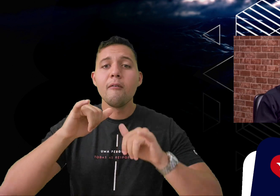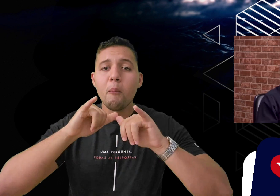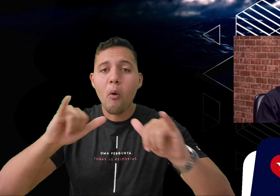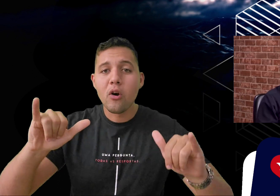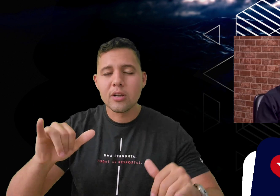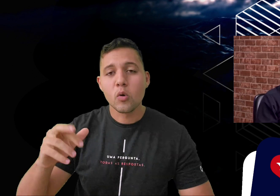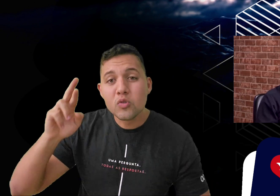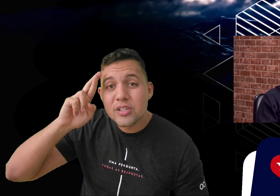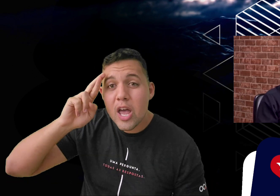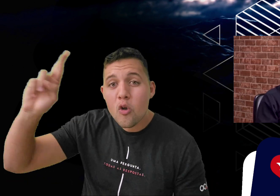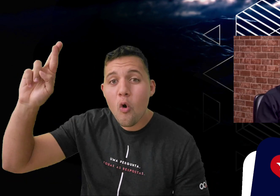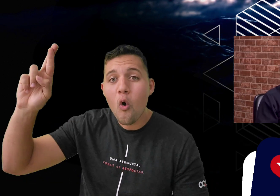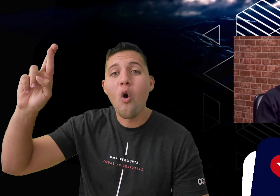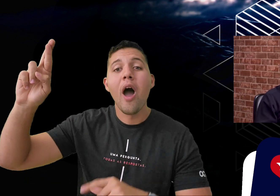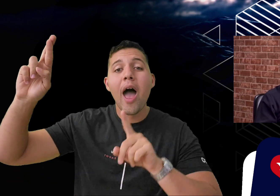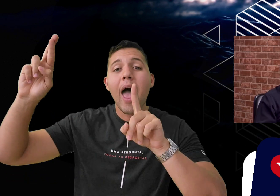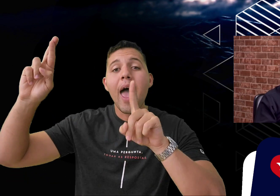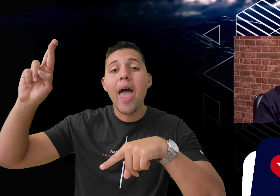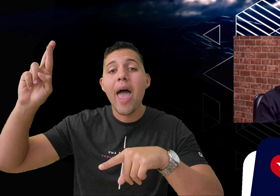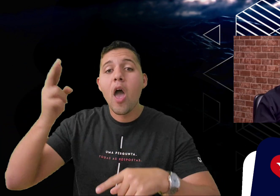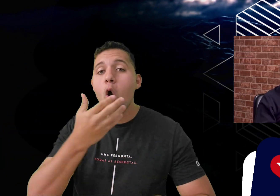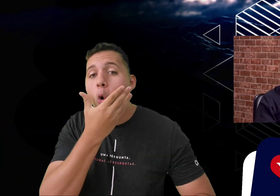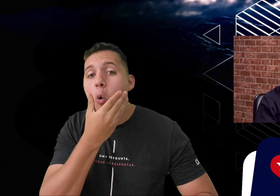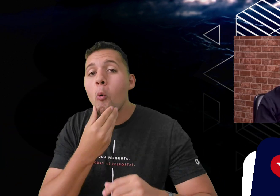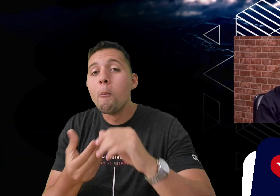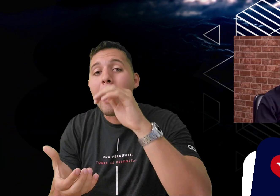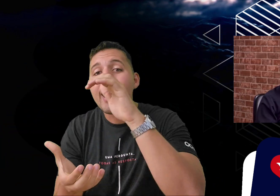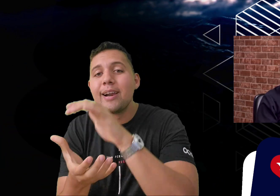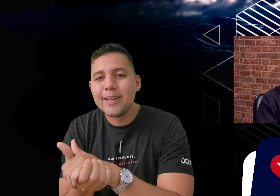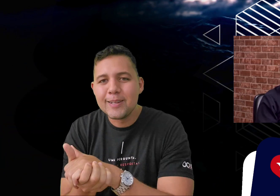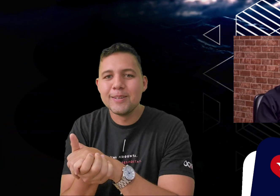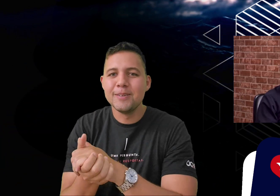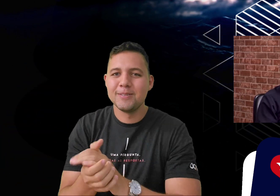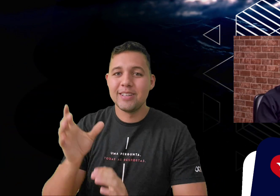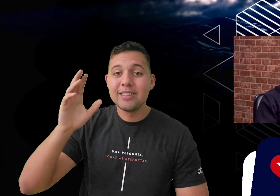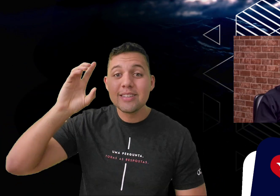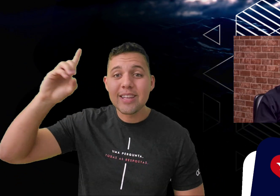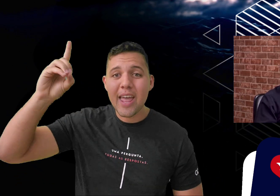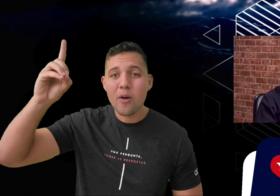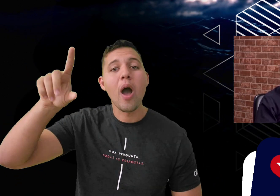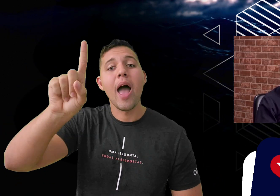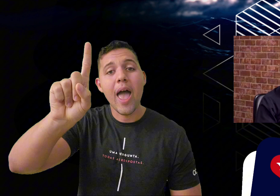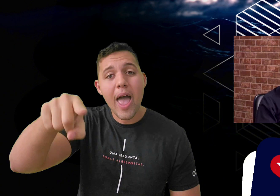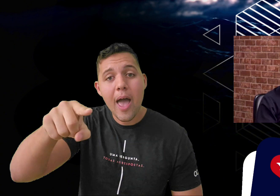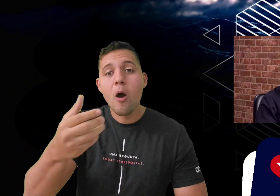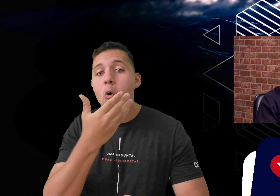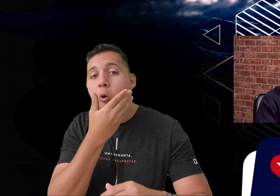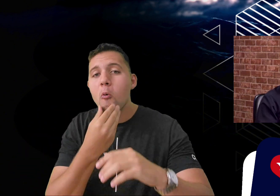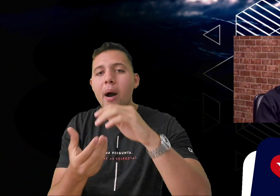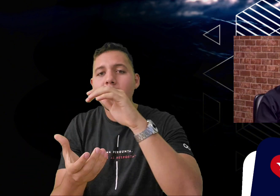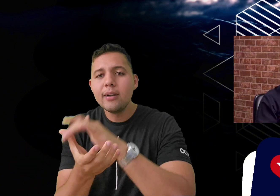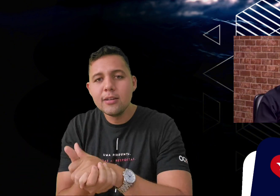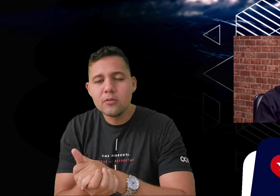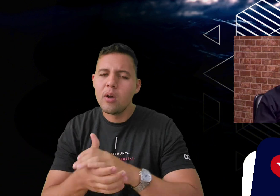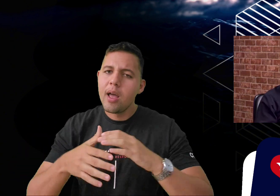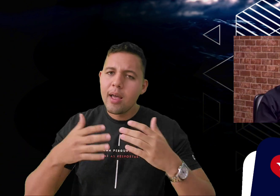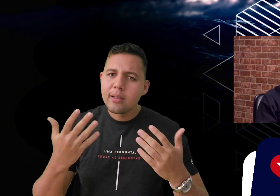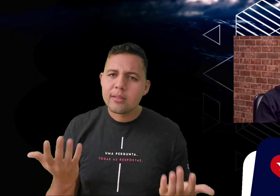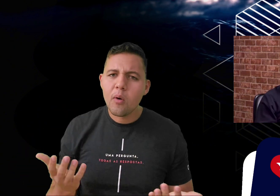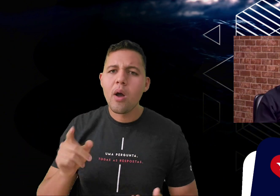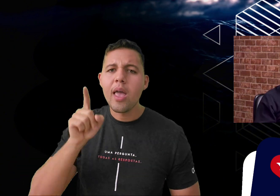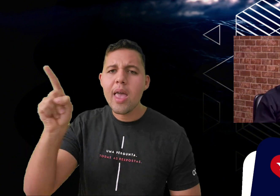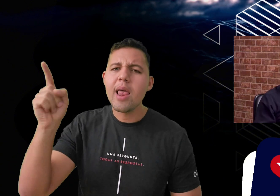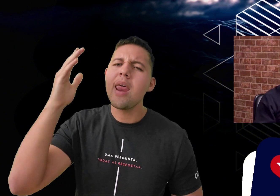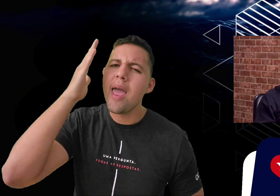Ele sabe o que é ser marido, ele sabe o que é casamento. Deus